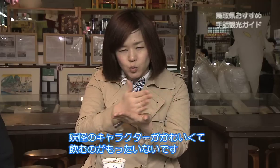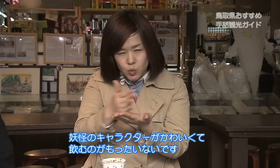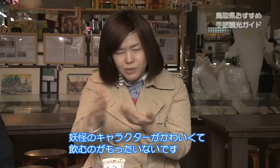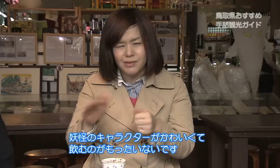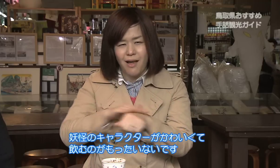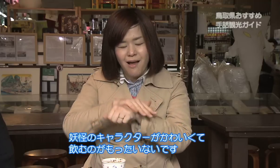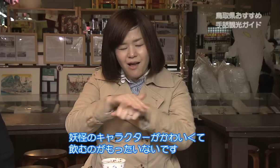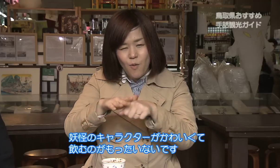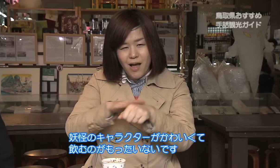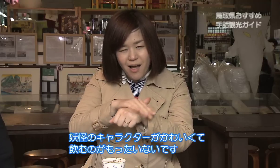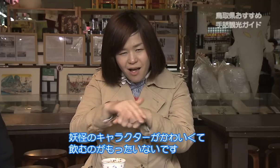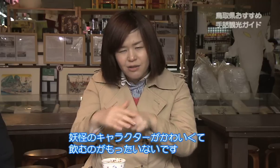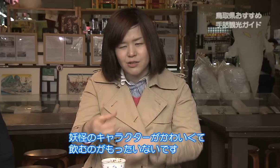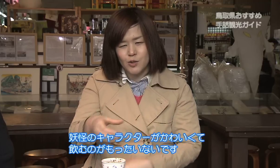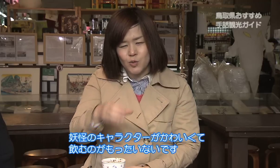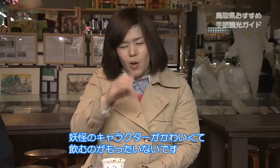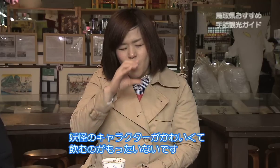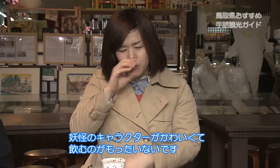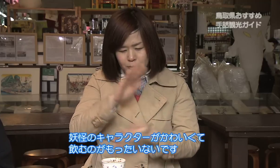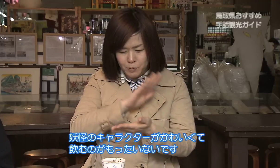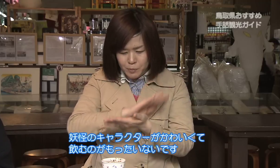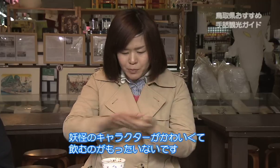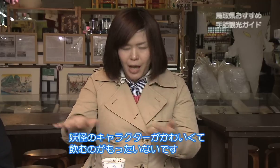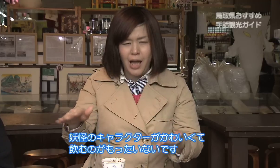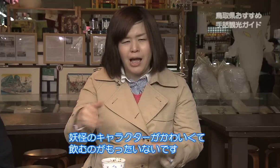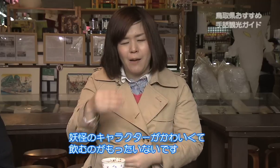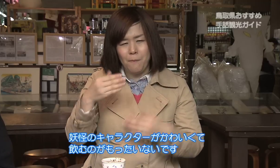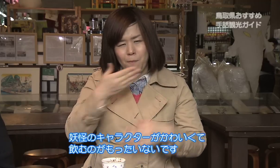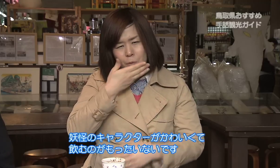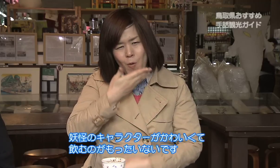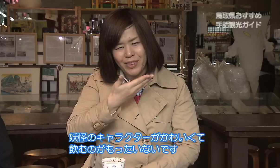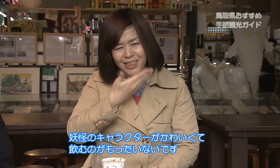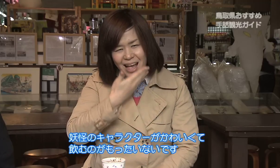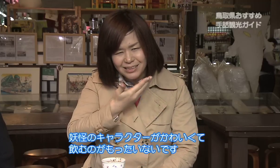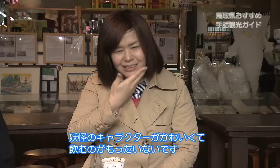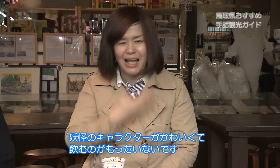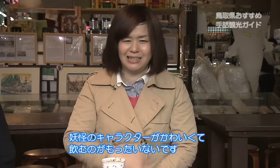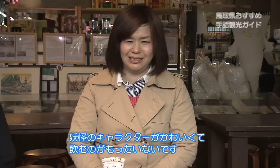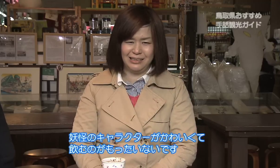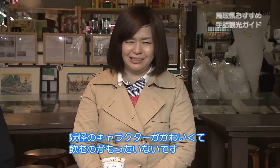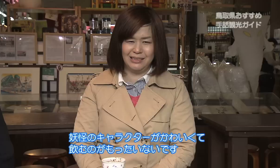2人妖怪のキャラクターが可愛くて飲むのがもったいない